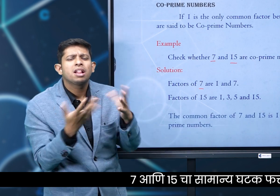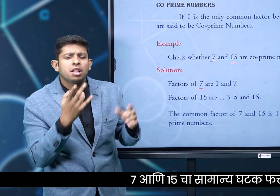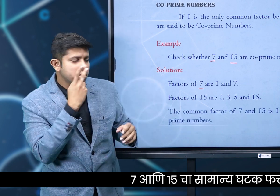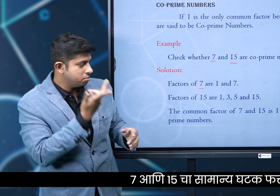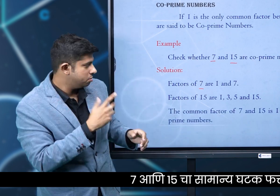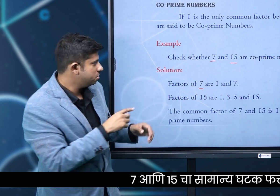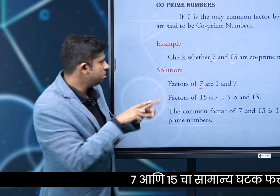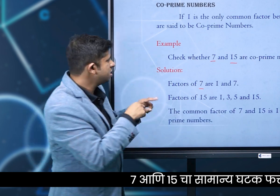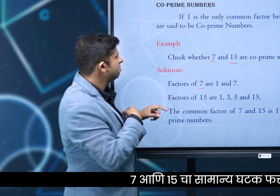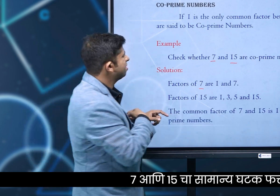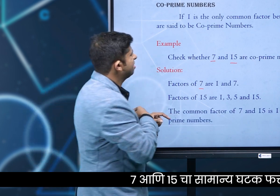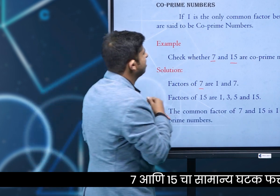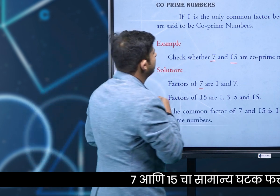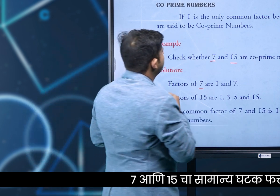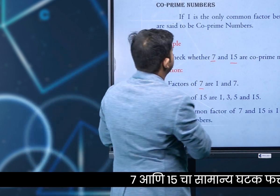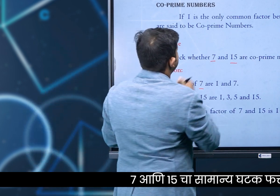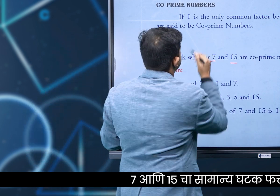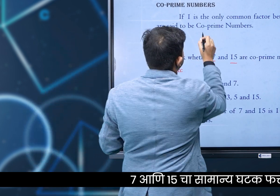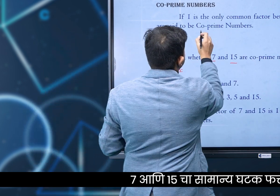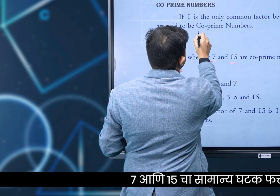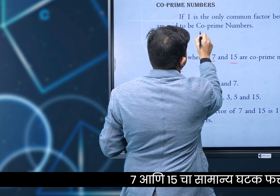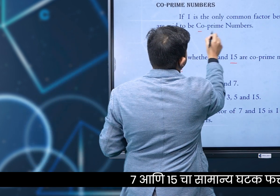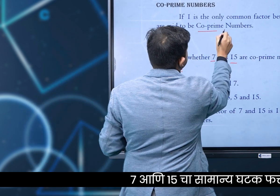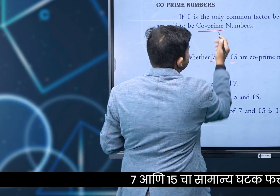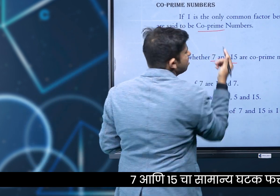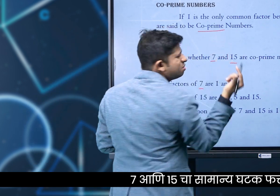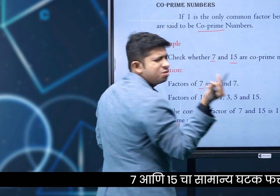7 आणि 15 चा सामान्य घटक फक्त 1 आहे, म्हणून